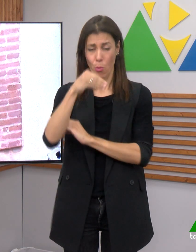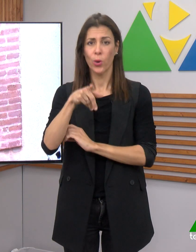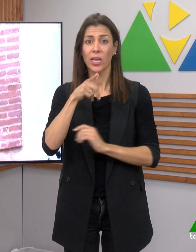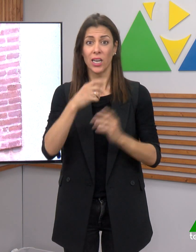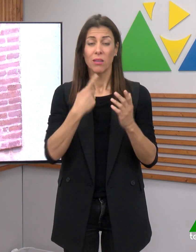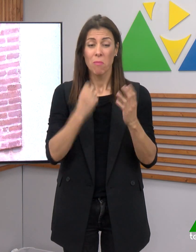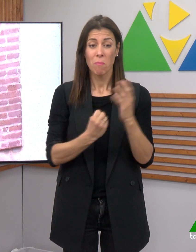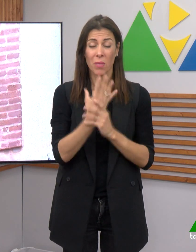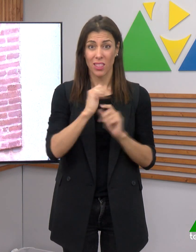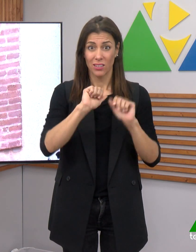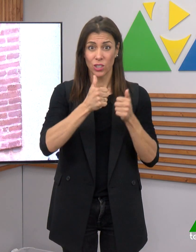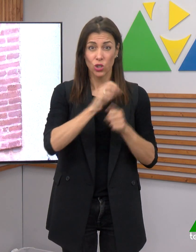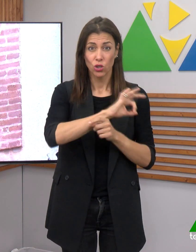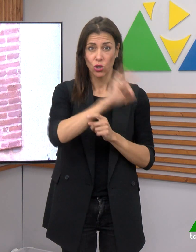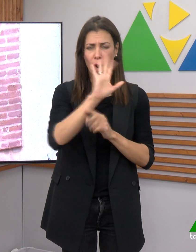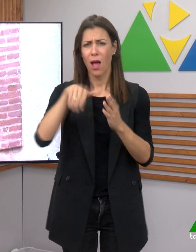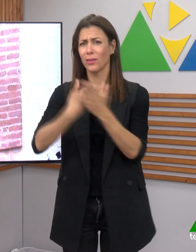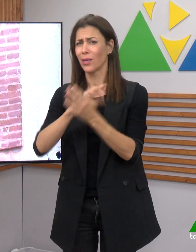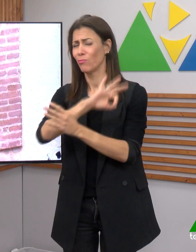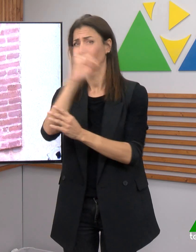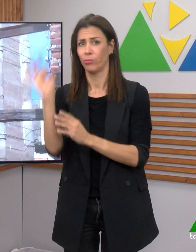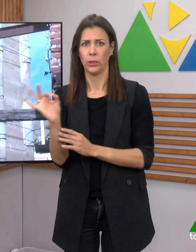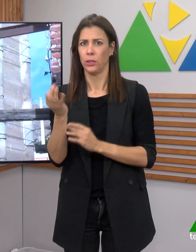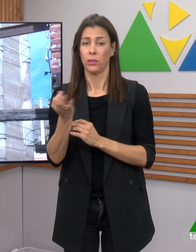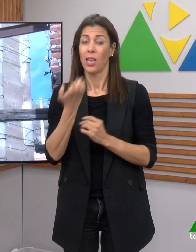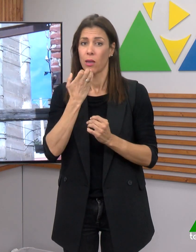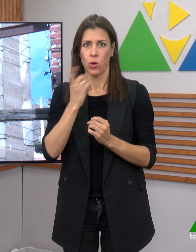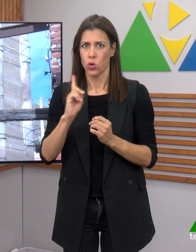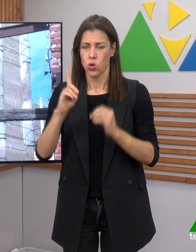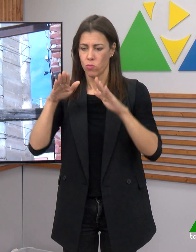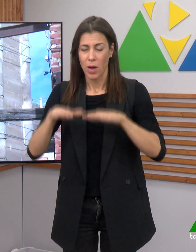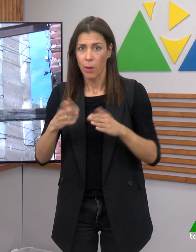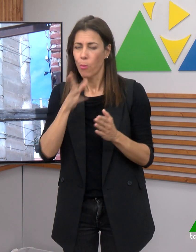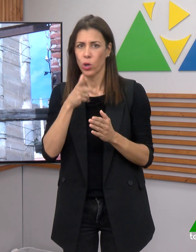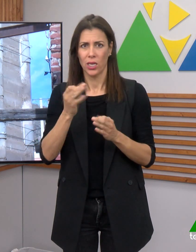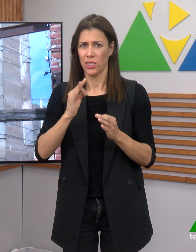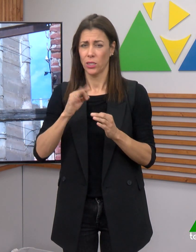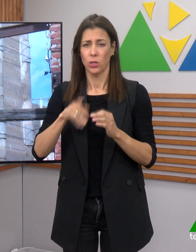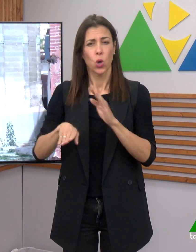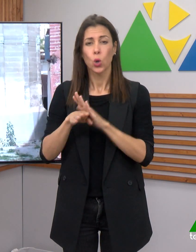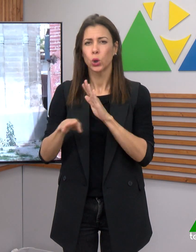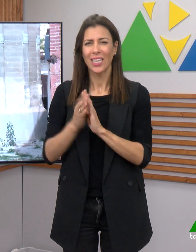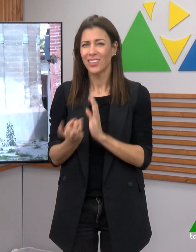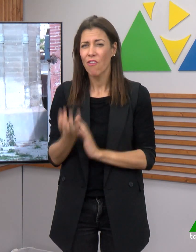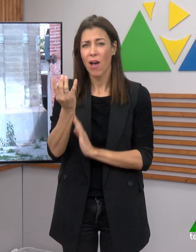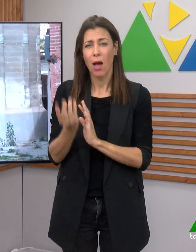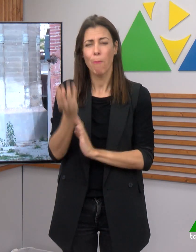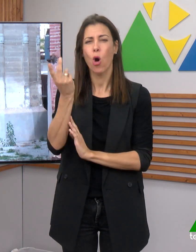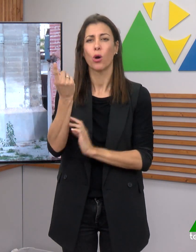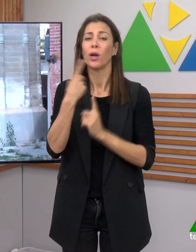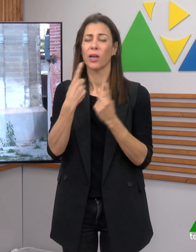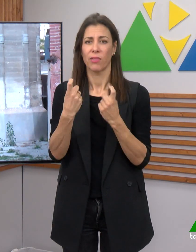sol, cargando a paladas los hornos para mantener el constante vapor necesario para que la